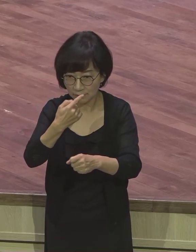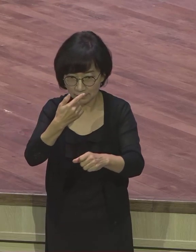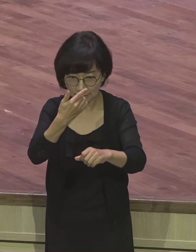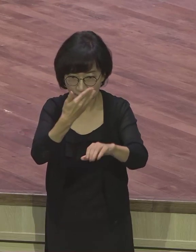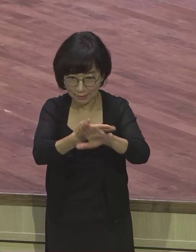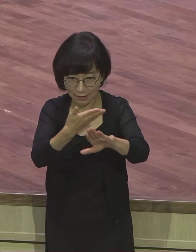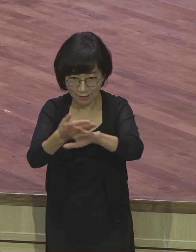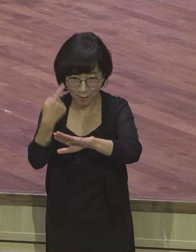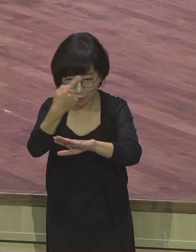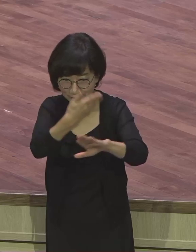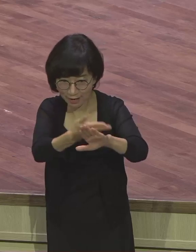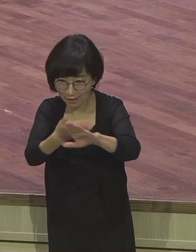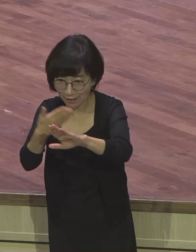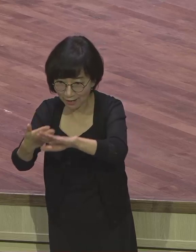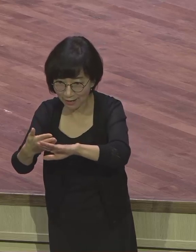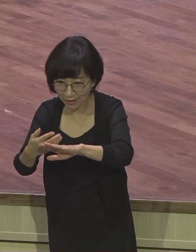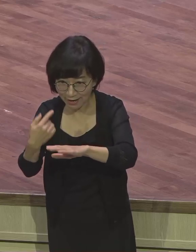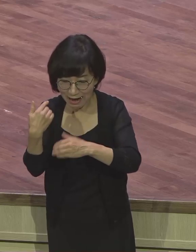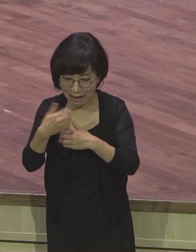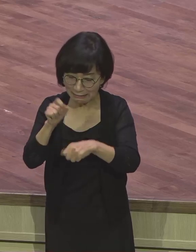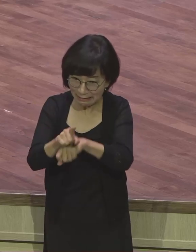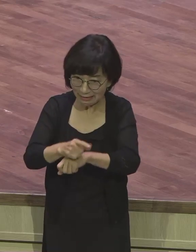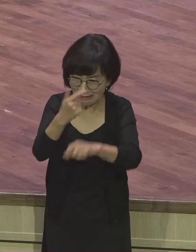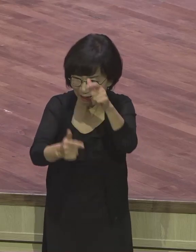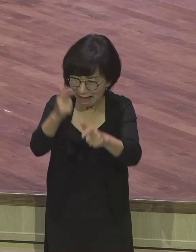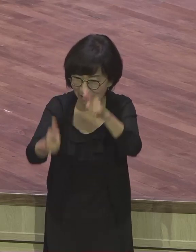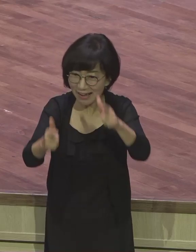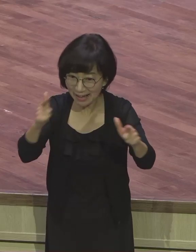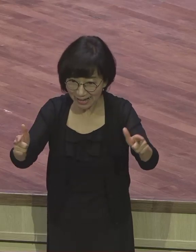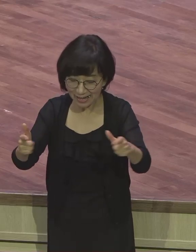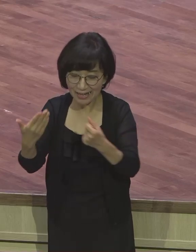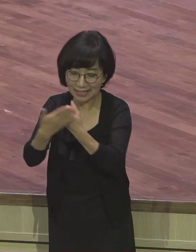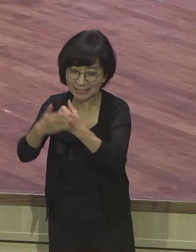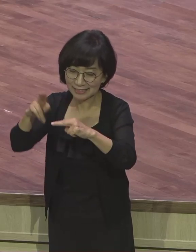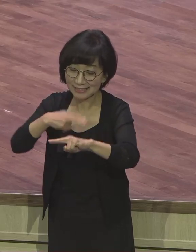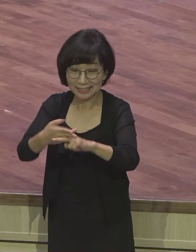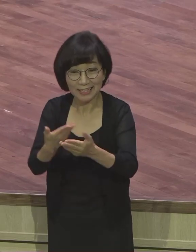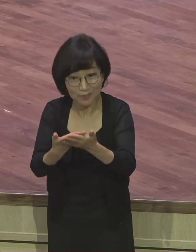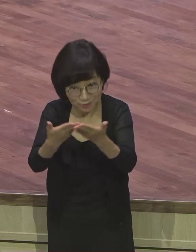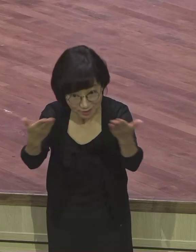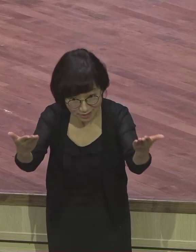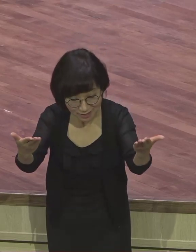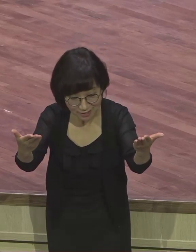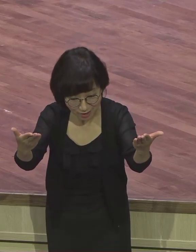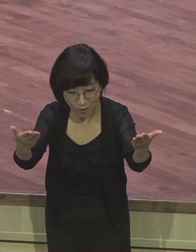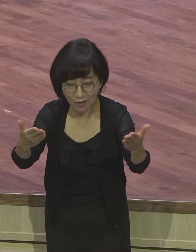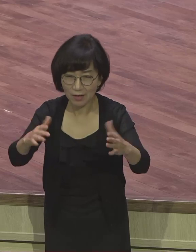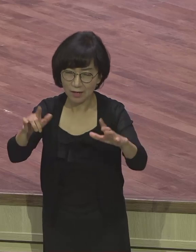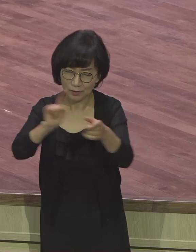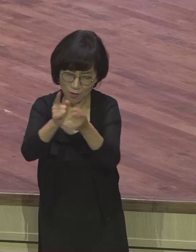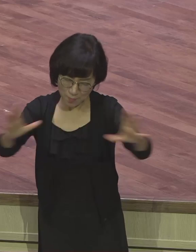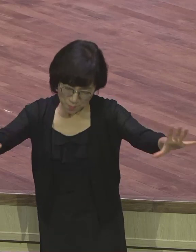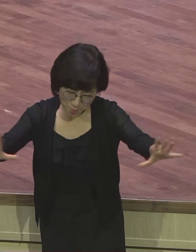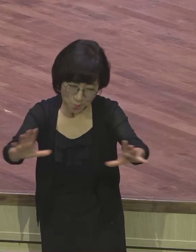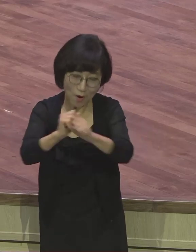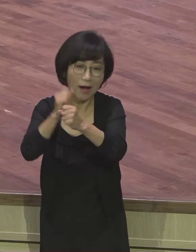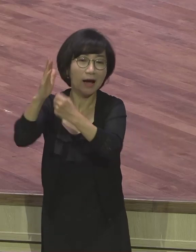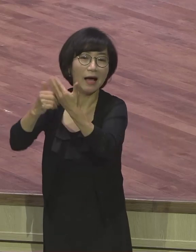체질이 그렇게 다 각각 다르게 각각 다른 은사를 그렇게 주셔서 하나님의 일을 하게